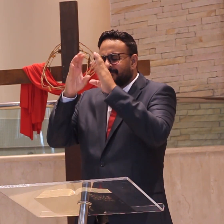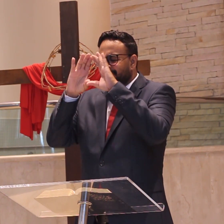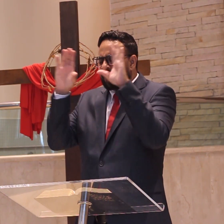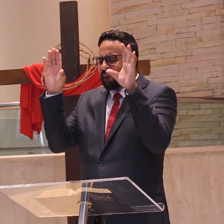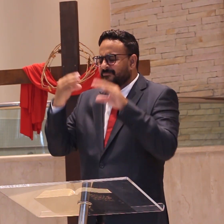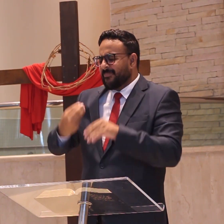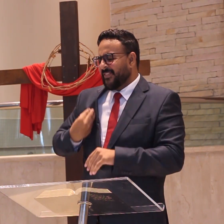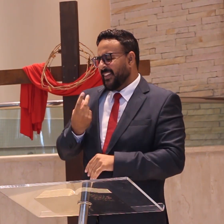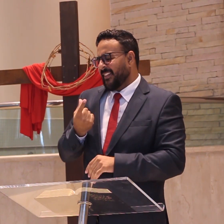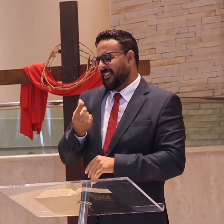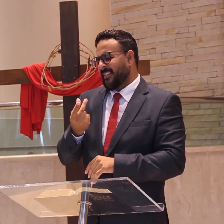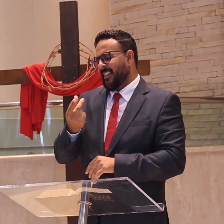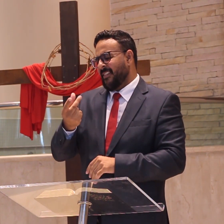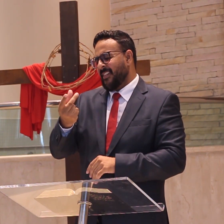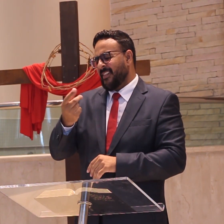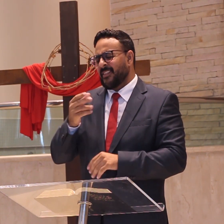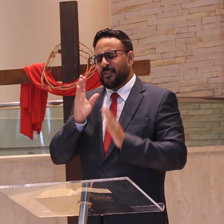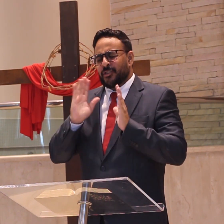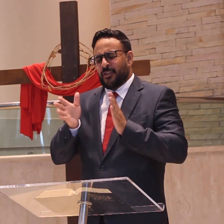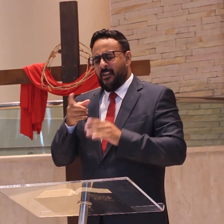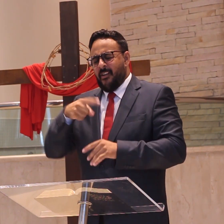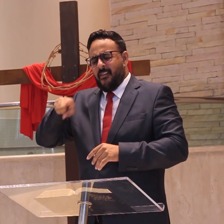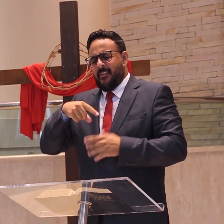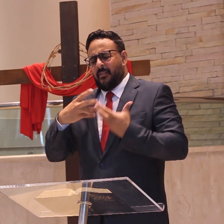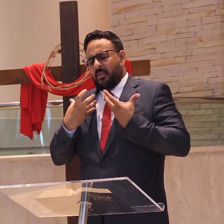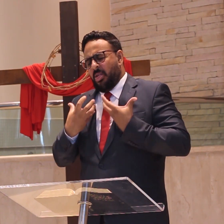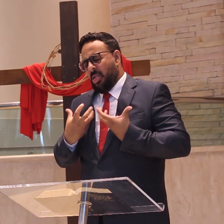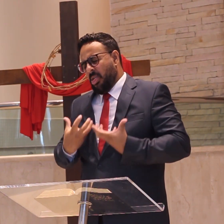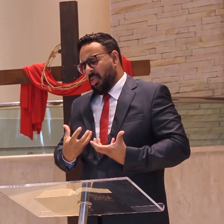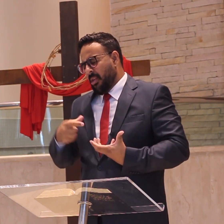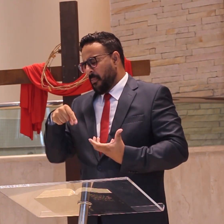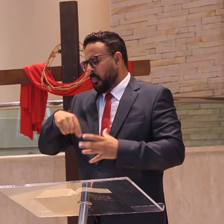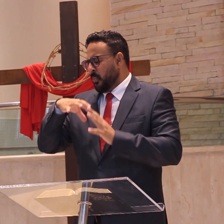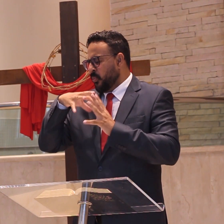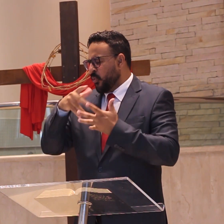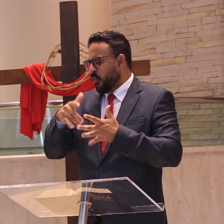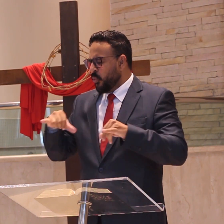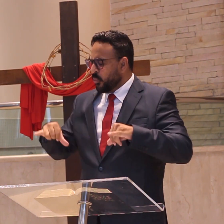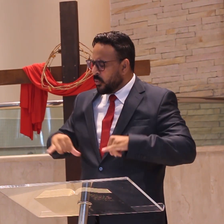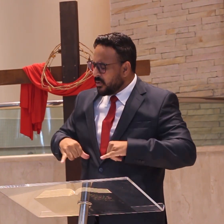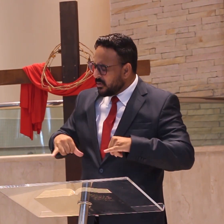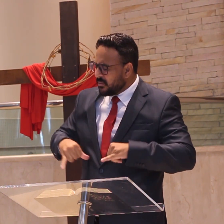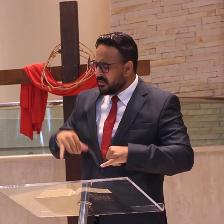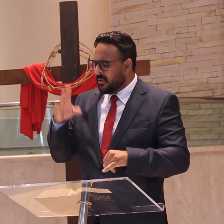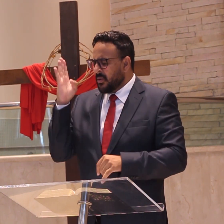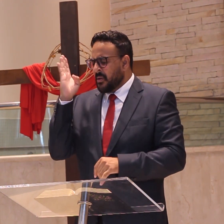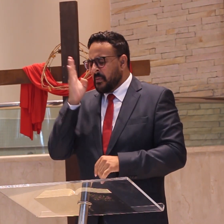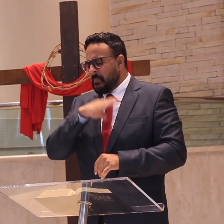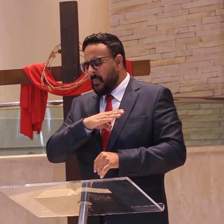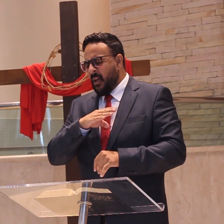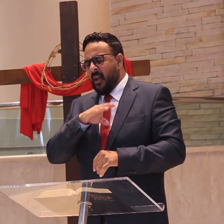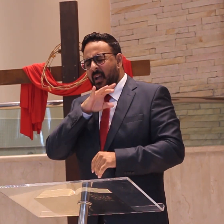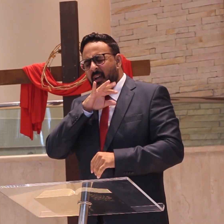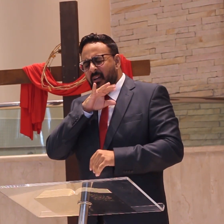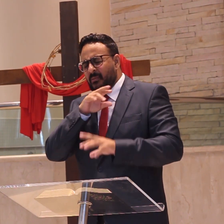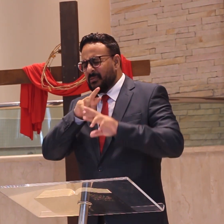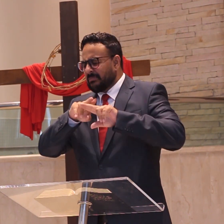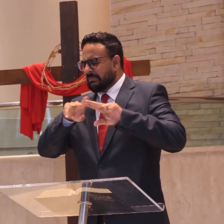Senhor volte logo para esse lindo encontro no céu, aonde vamos viver eternamente. Já estamos cansados deste mundo de sofrimento,